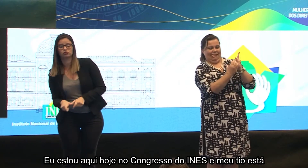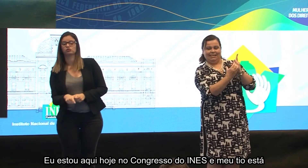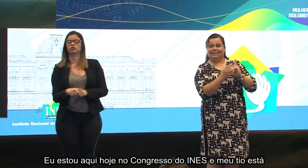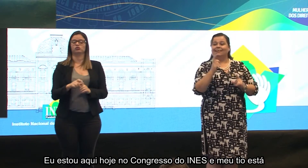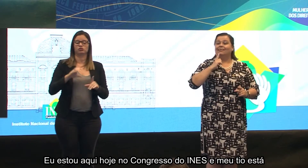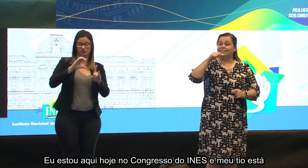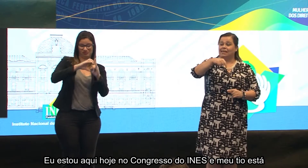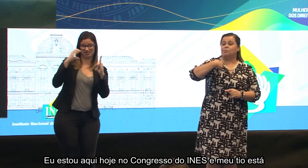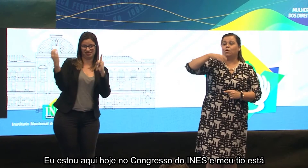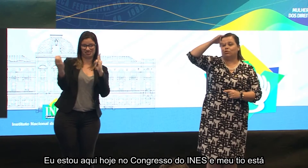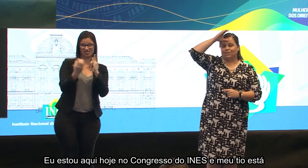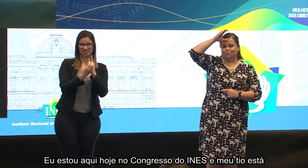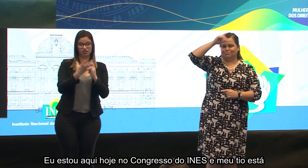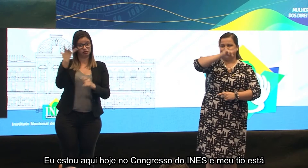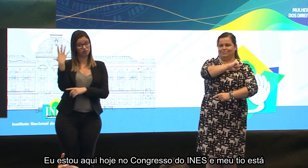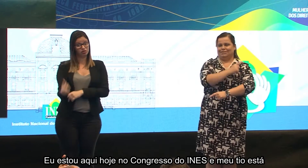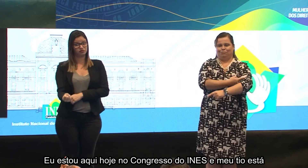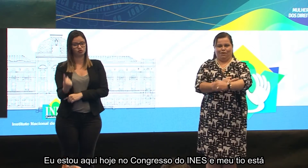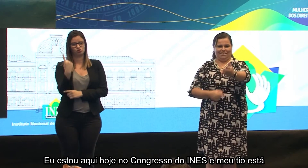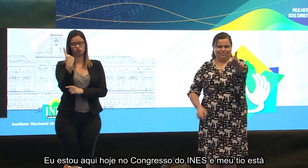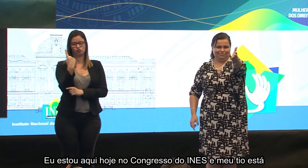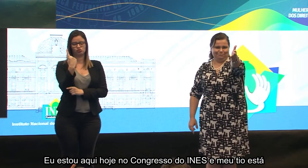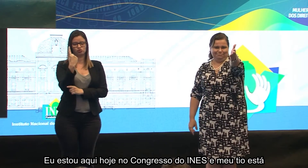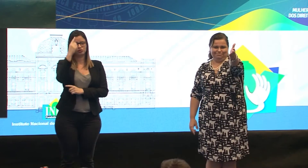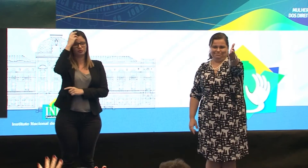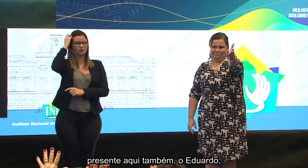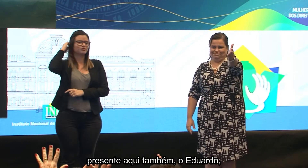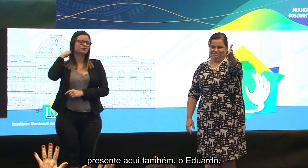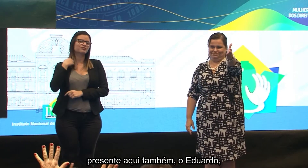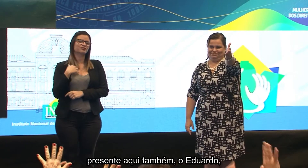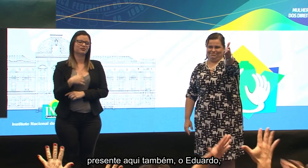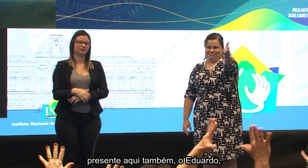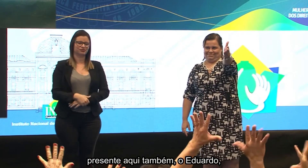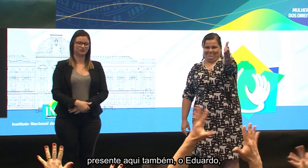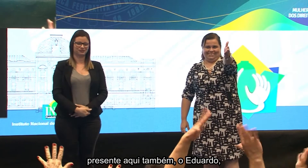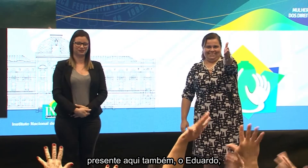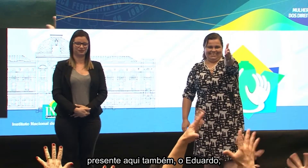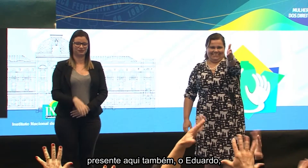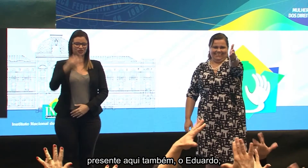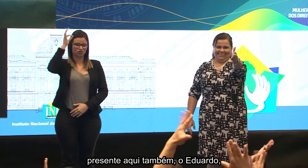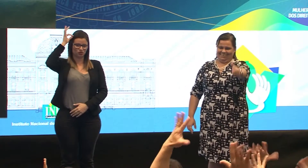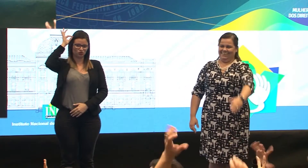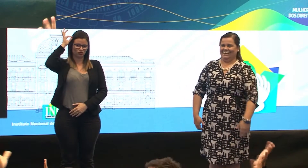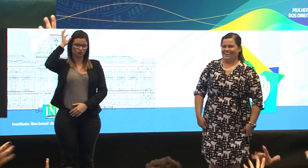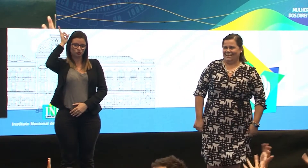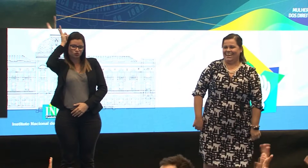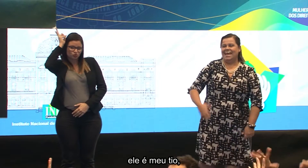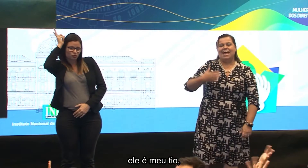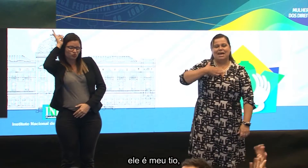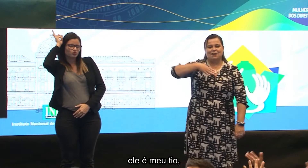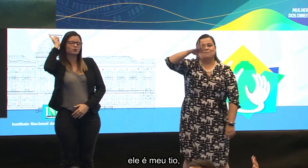hoje no congresso do INES, e meu tio está presente aqui também, o Eduardo, ele é meu